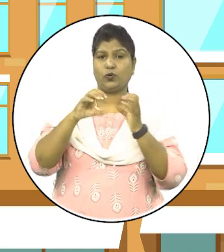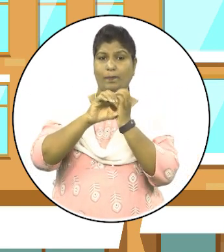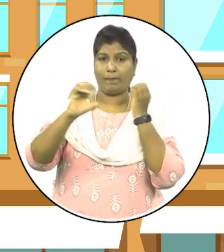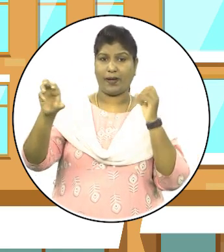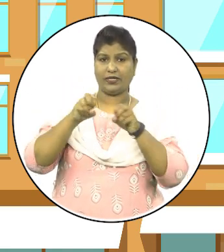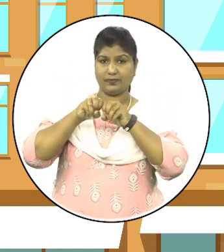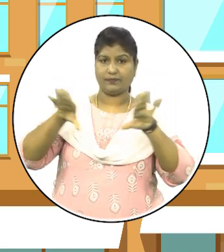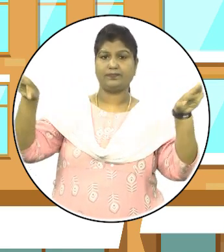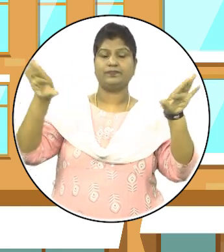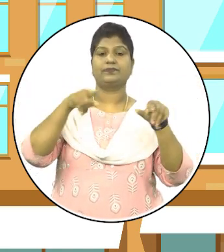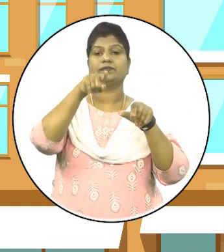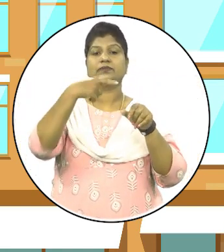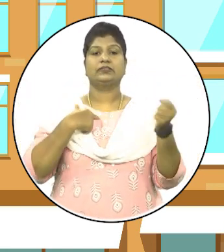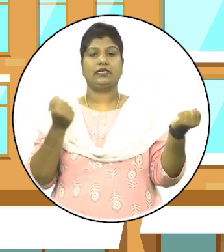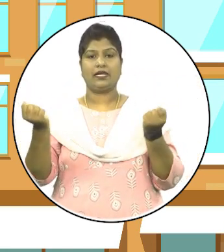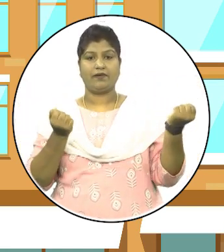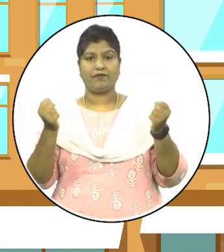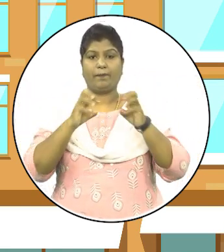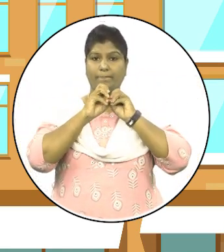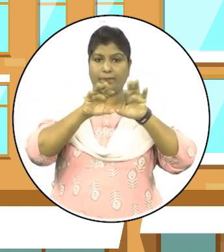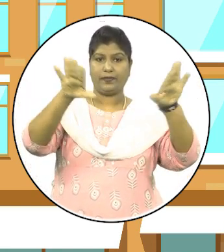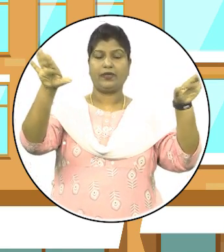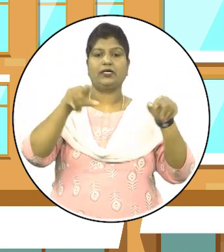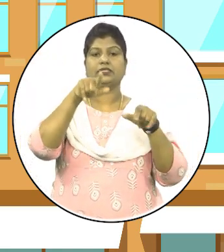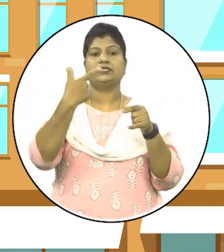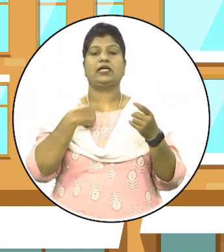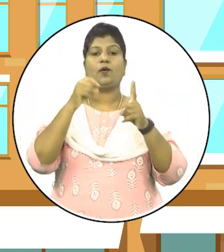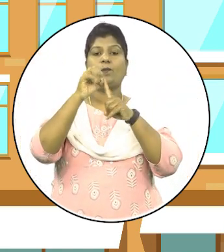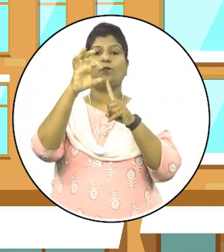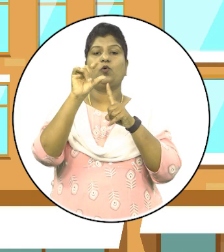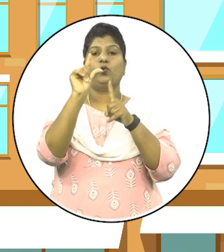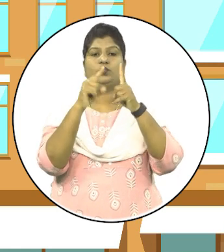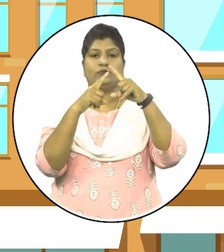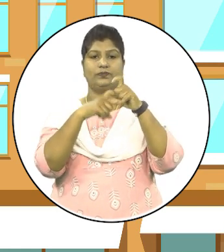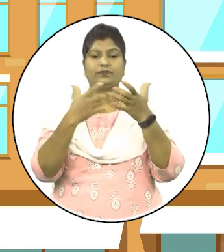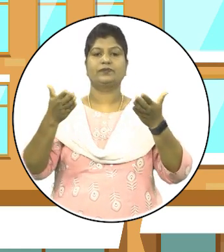और राख जैसे प्रदूषक पैदा होते हैं।